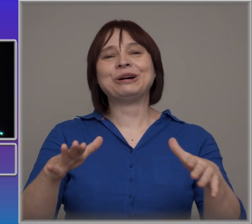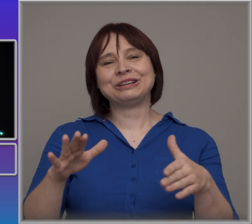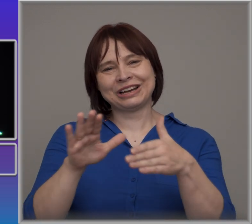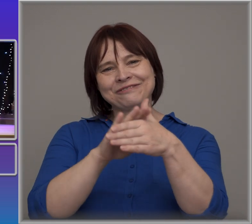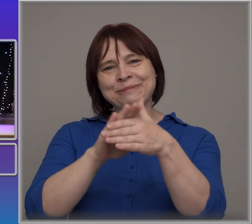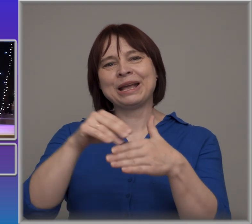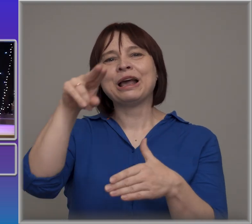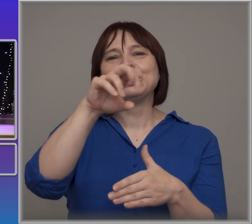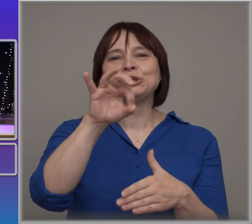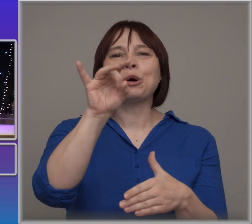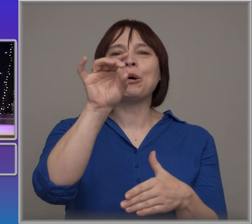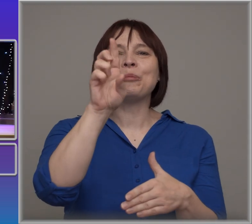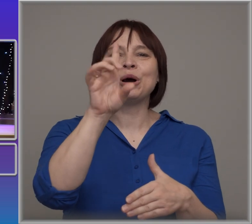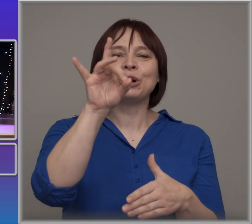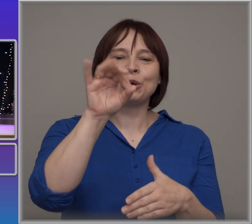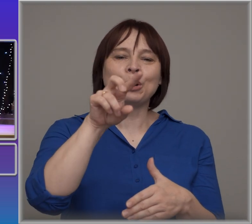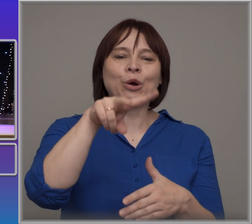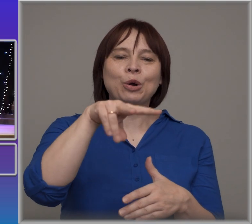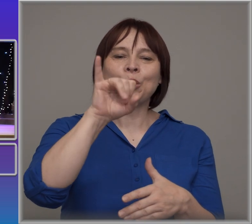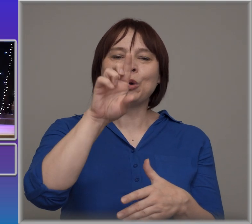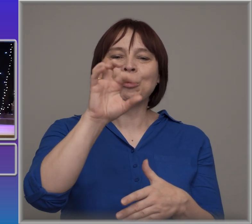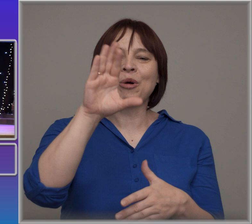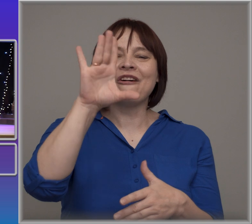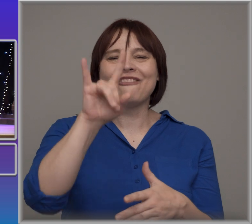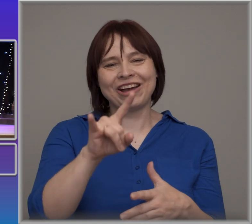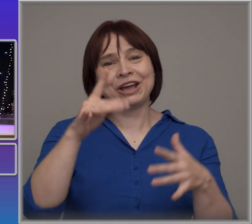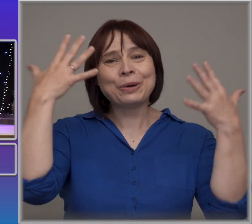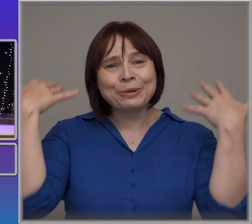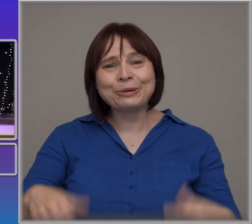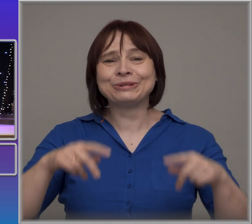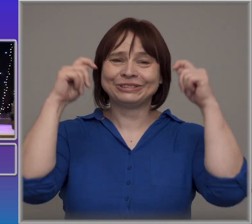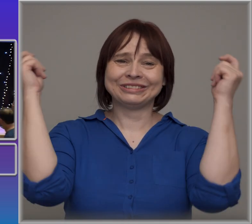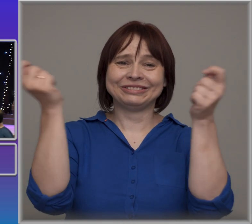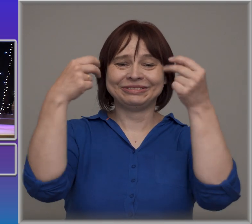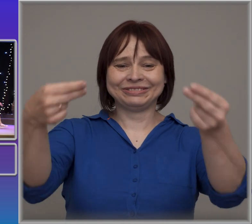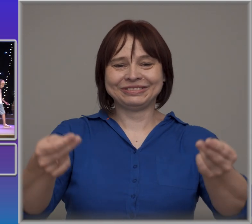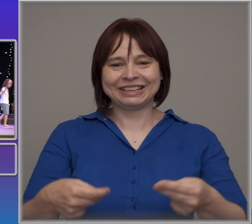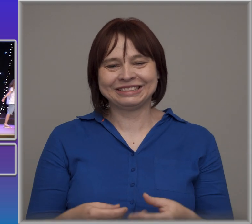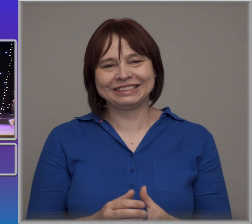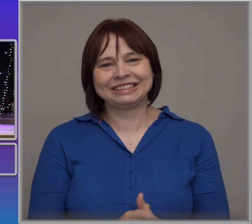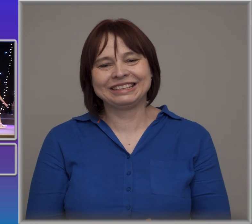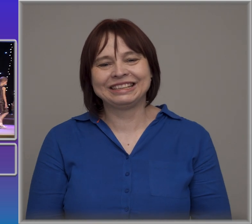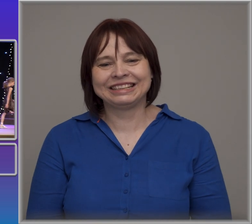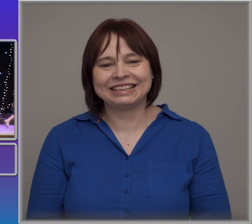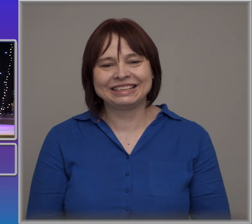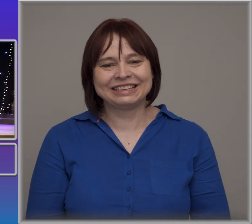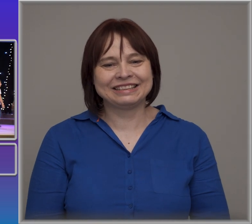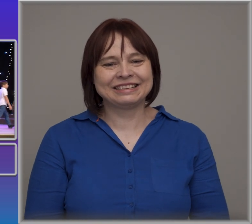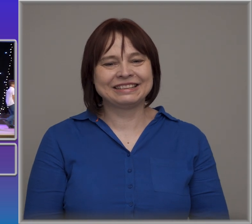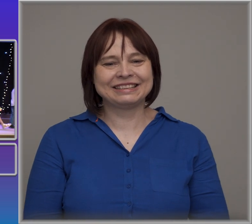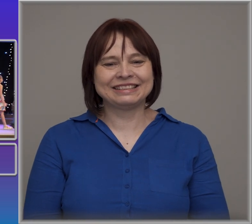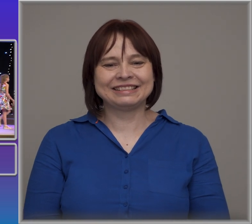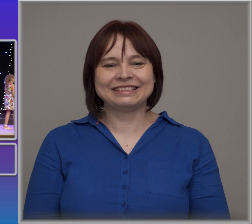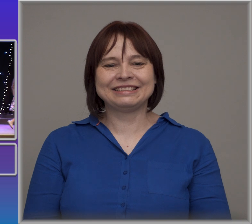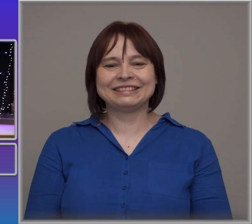на служение. Проходите, пожалуйста. Но, коль дело коснулось семей, у нас